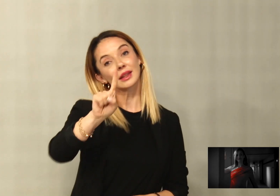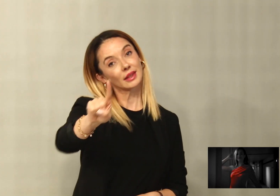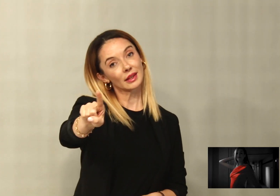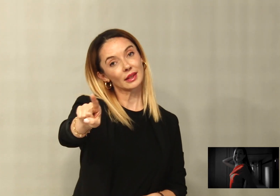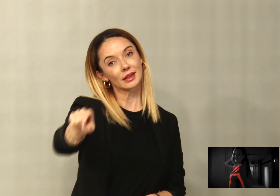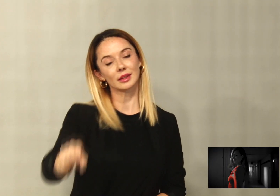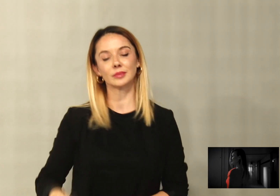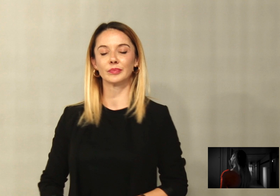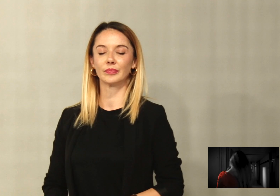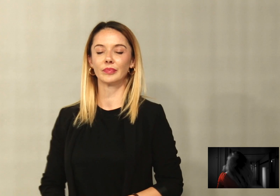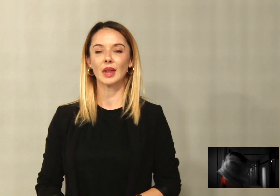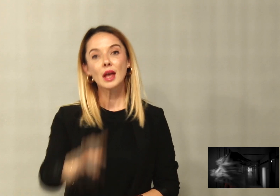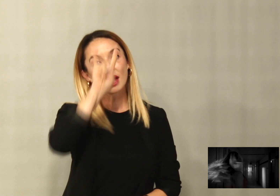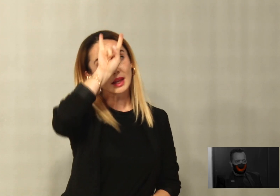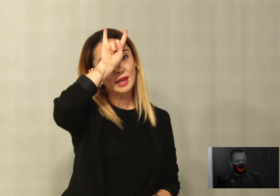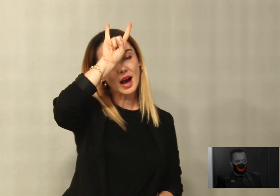a i ti